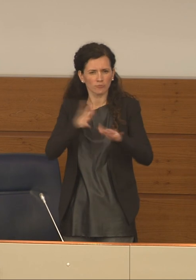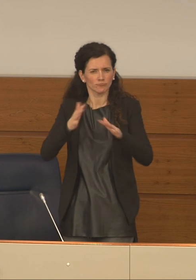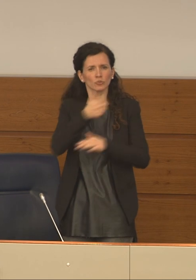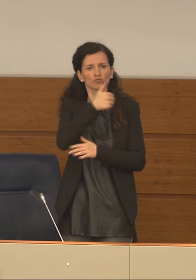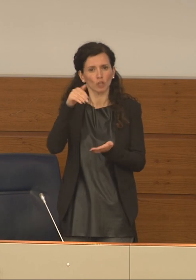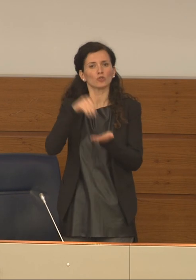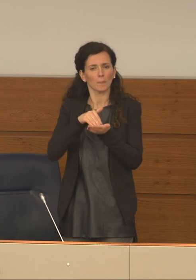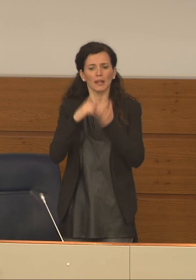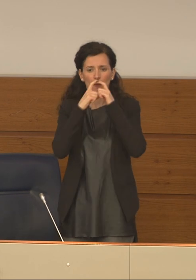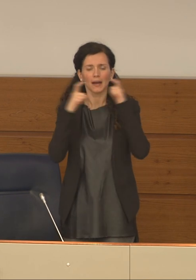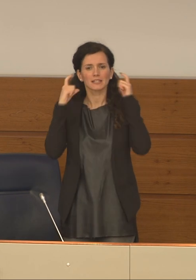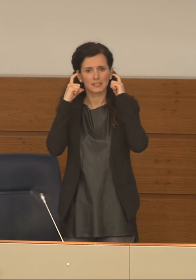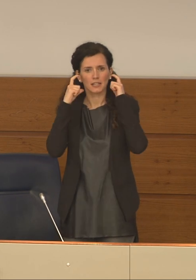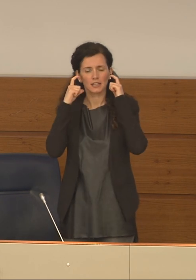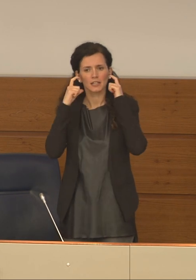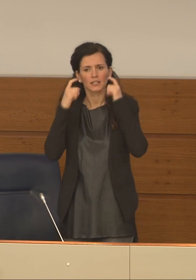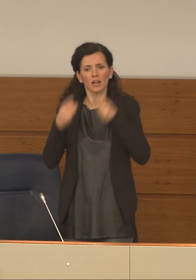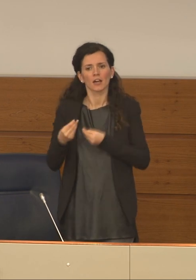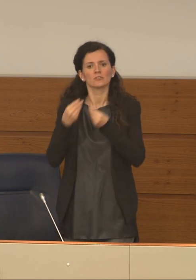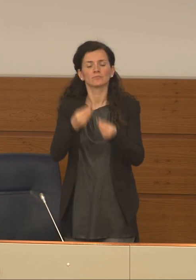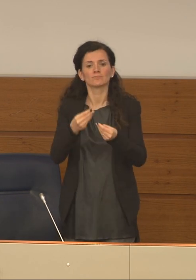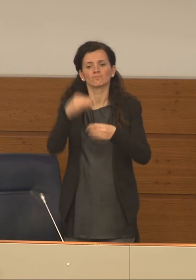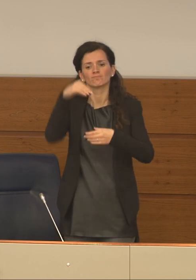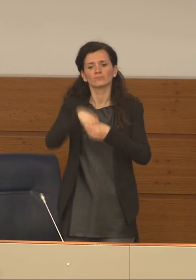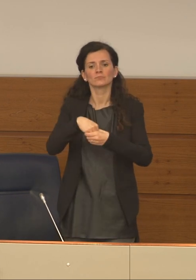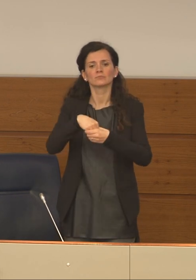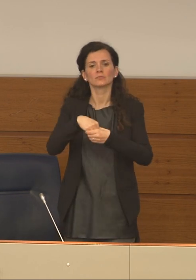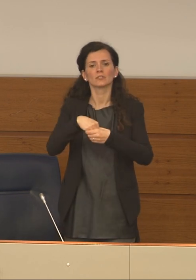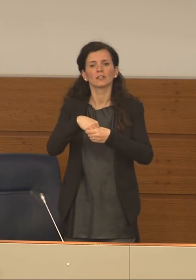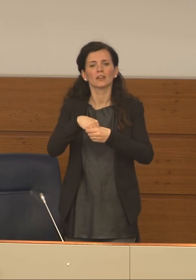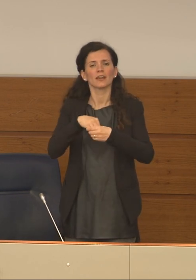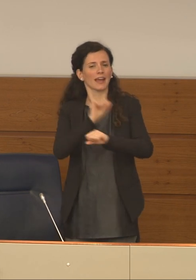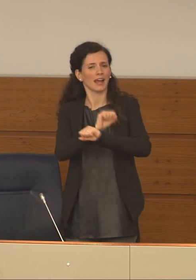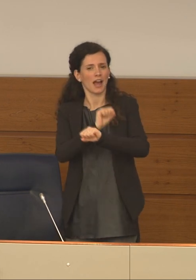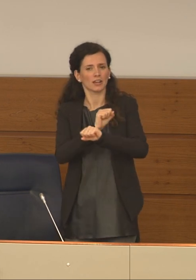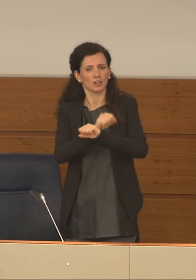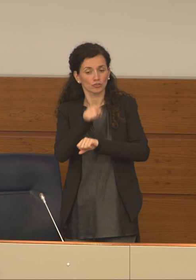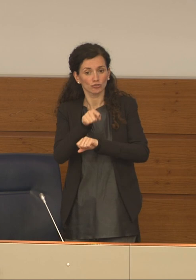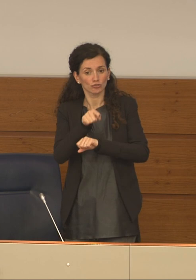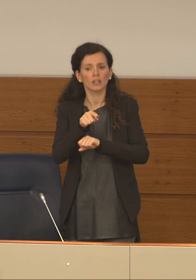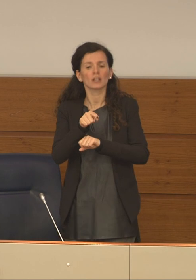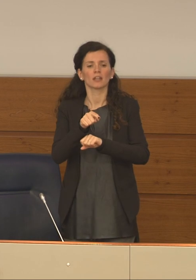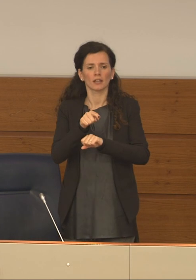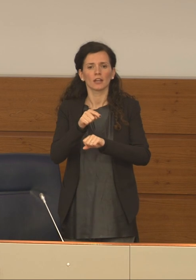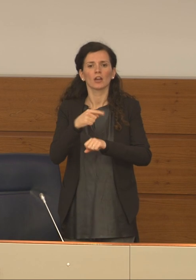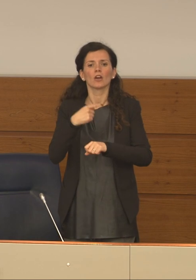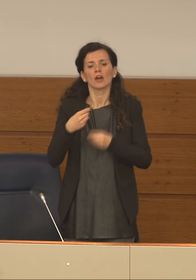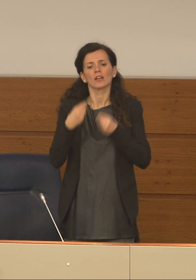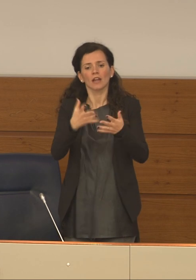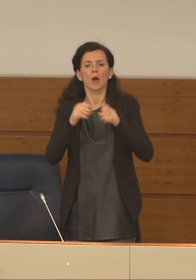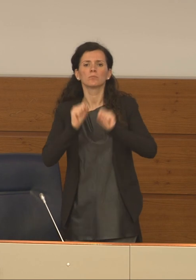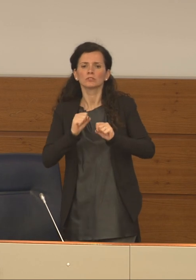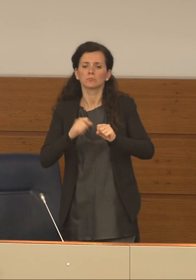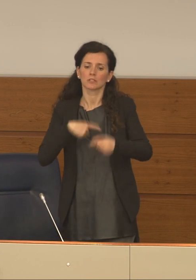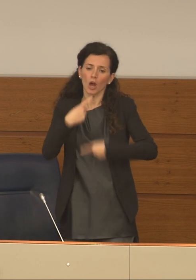mascherine negli istituti penitenziari per consentire la regolare fruizione delle